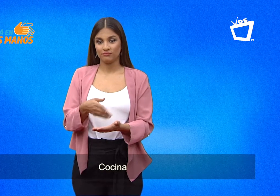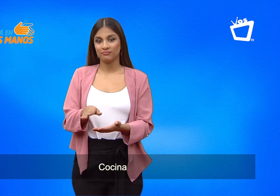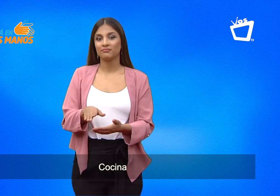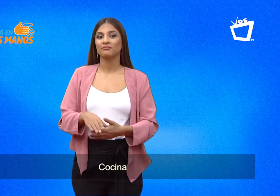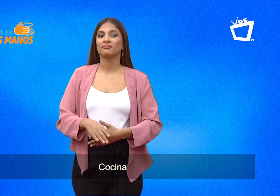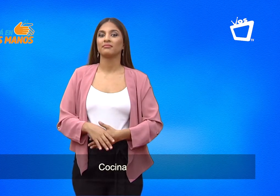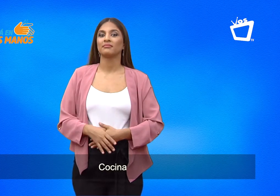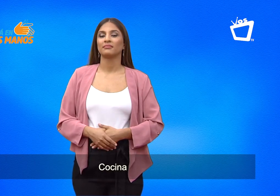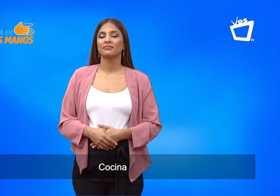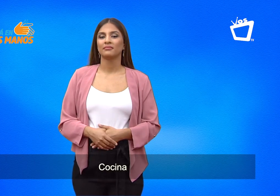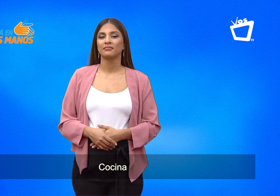Cocina.